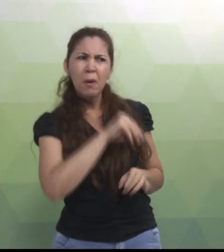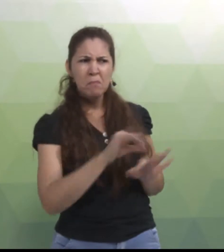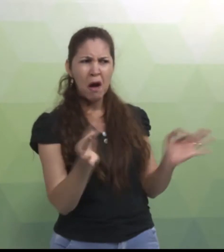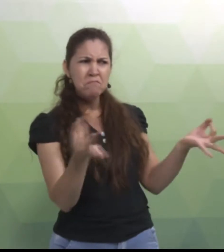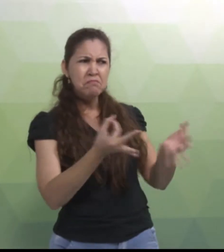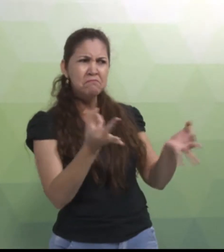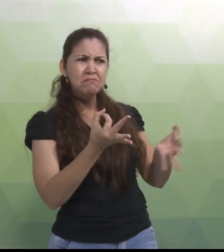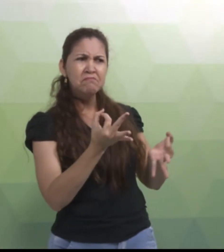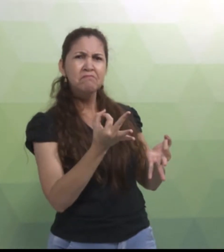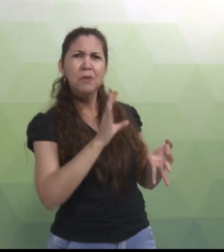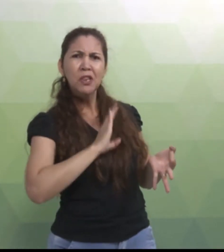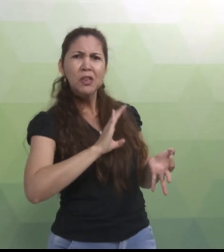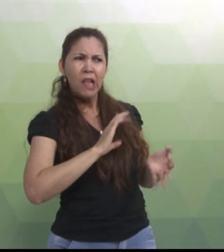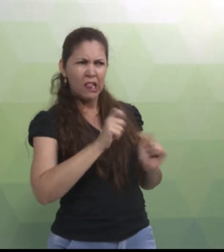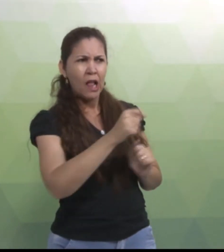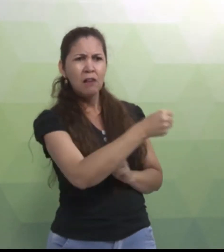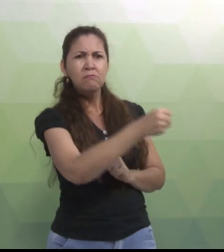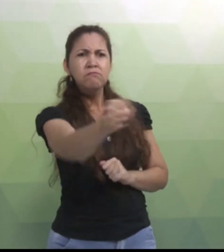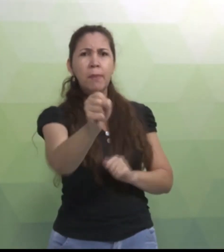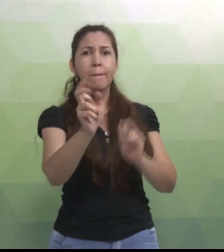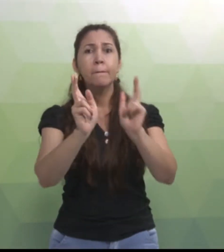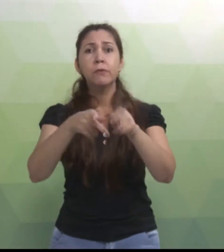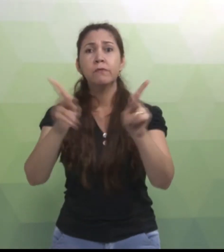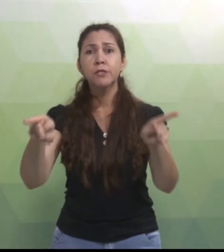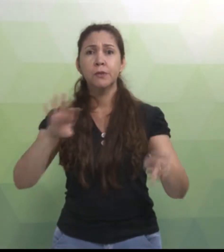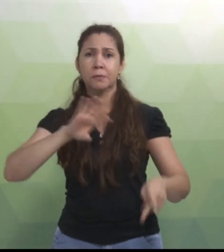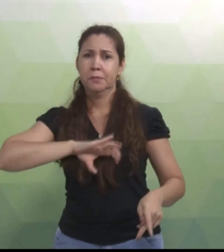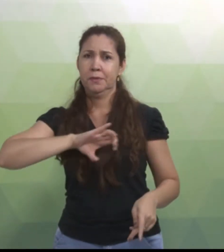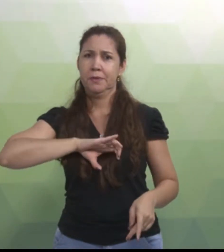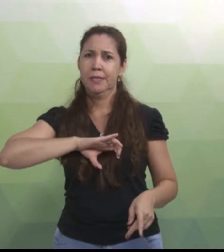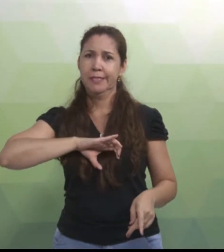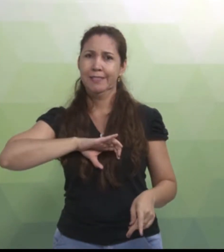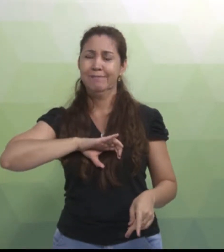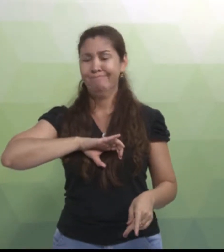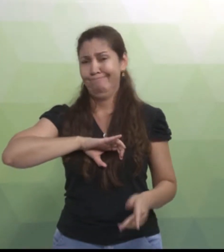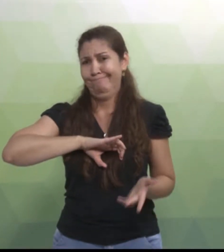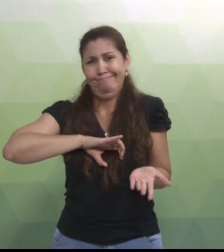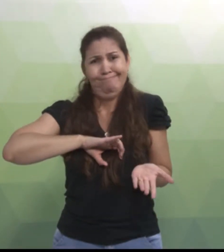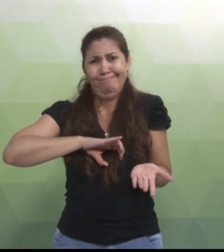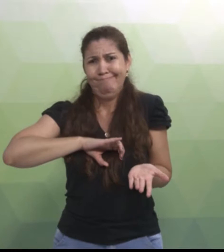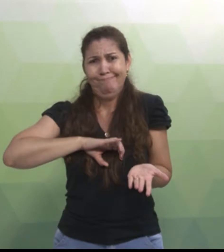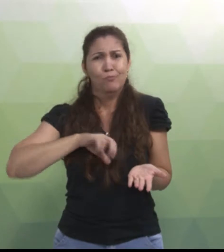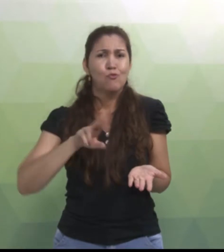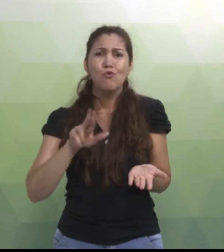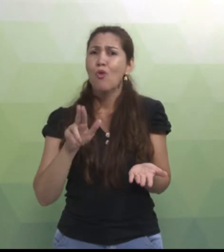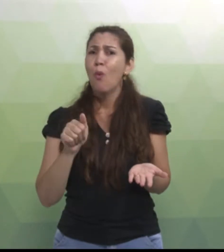fluência, ele é professor de português? Não, nunca.